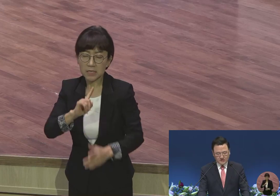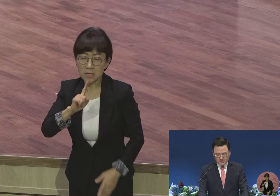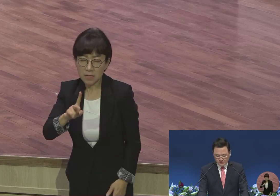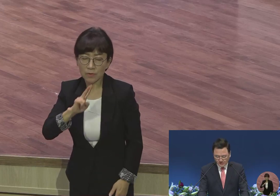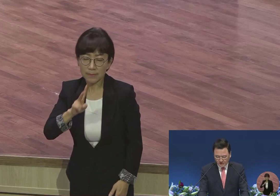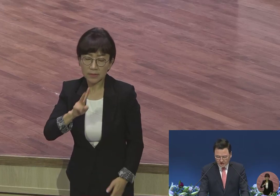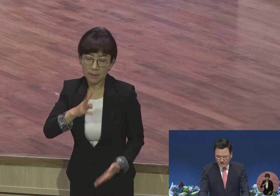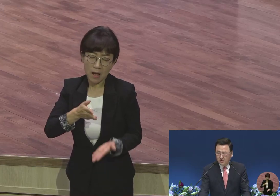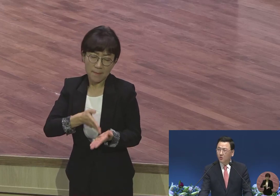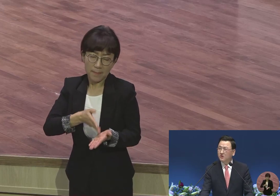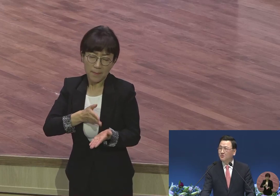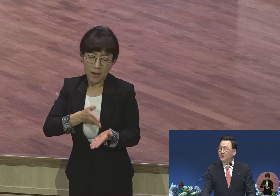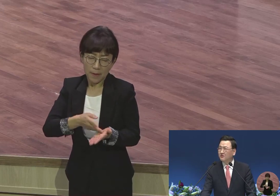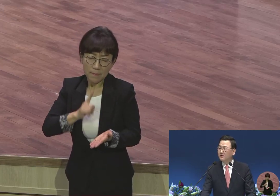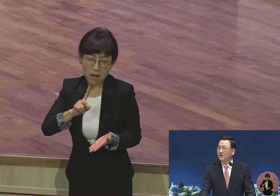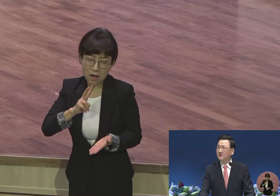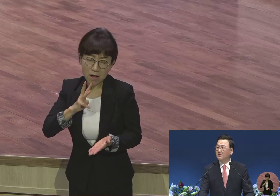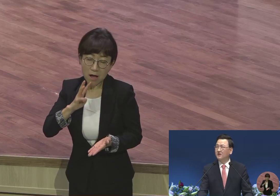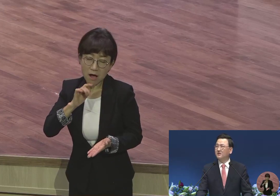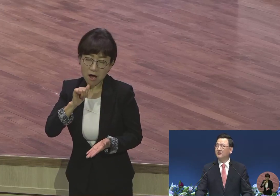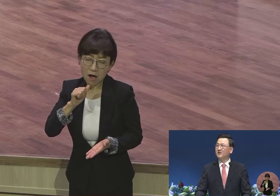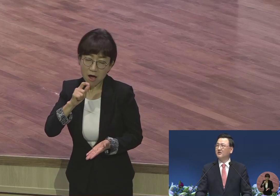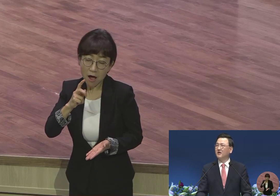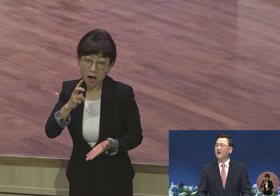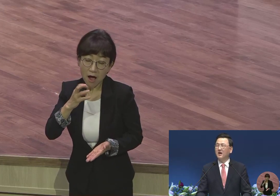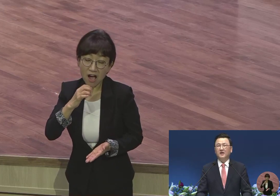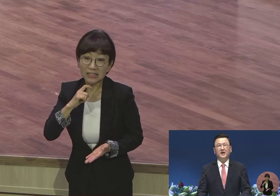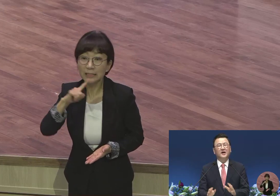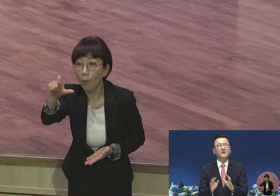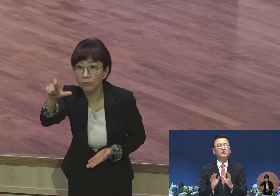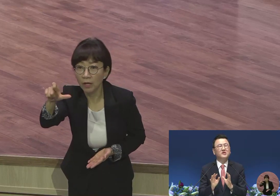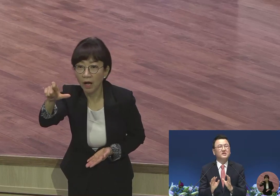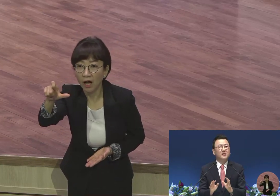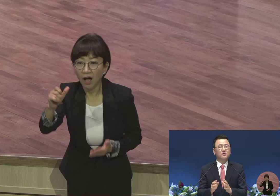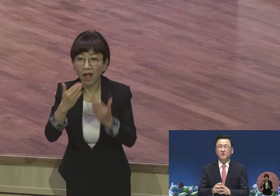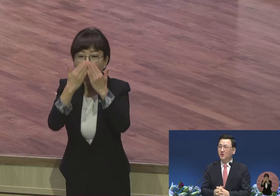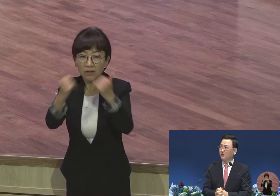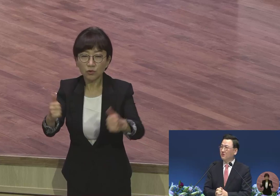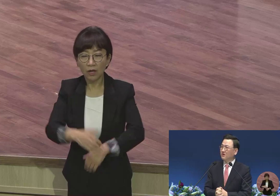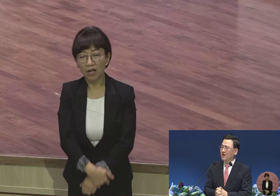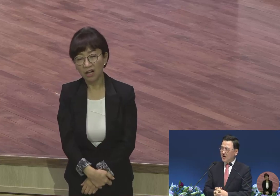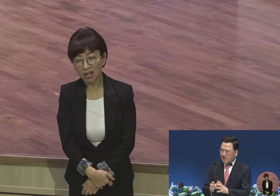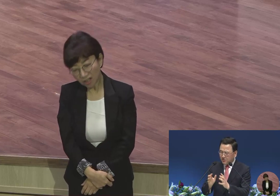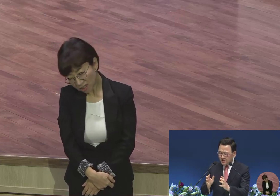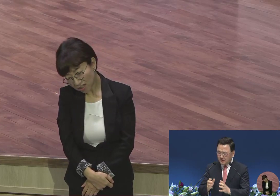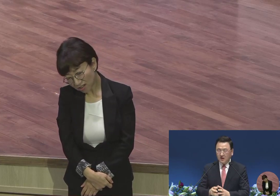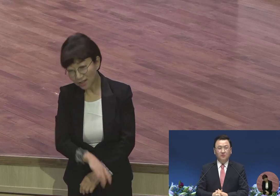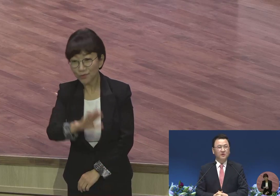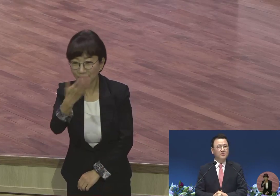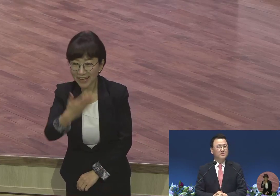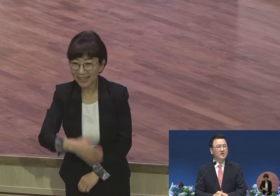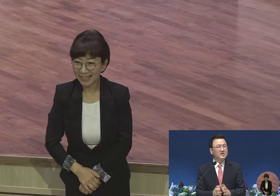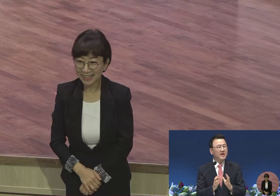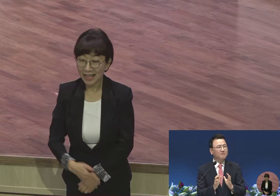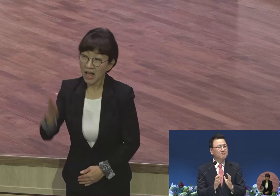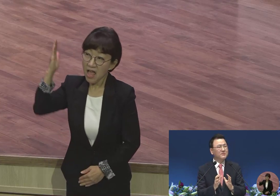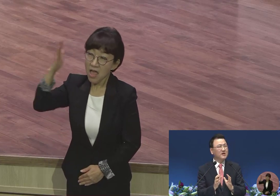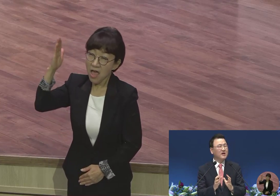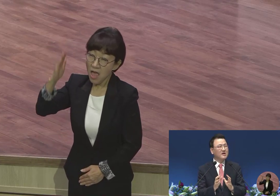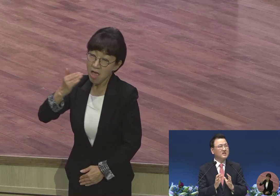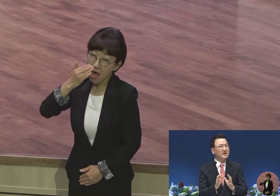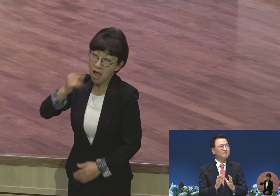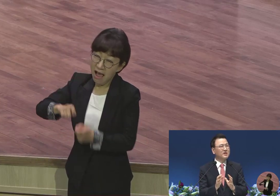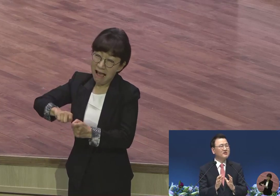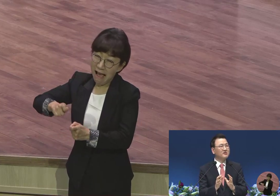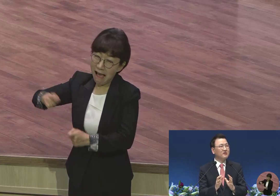없고. 그렇게 50평생을 살았으니 아니 할아버지가 장로님이고 아버지가 장로님은요 이